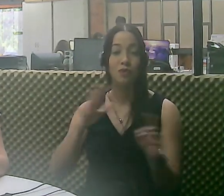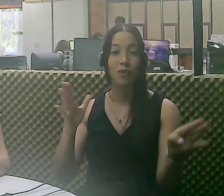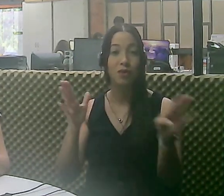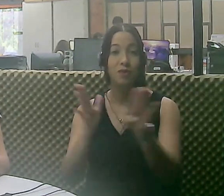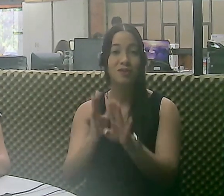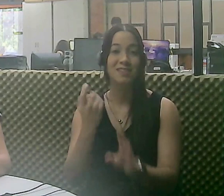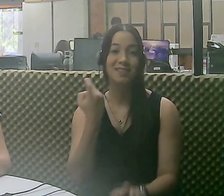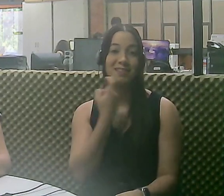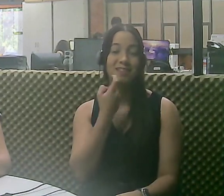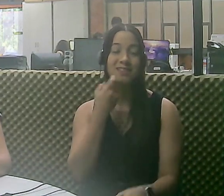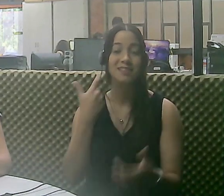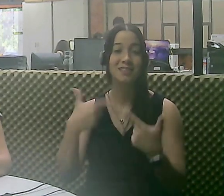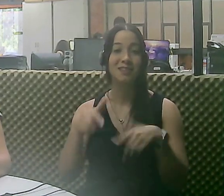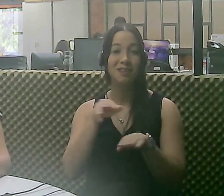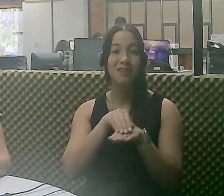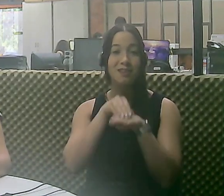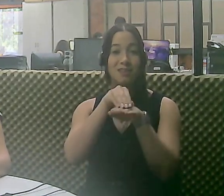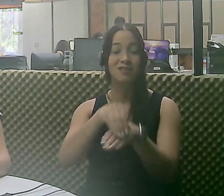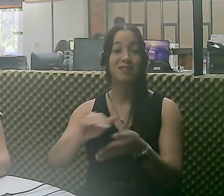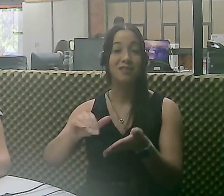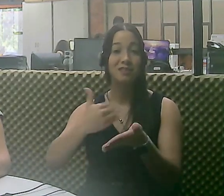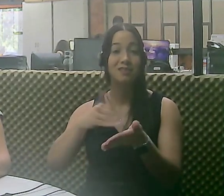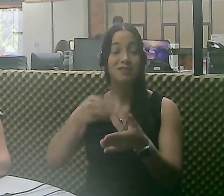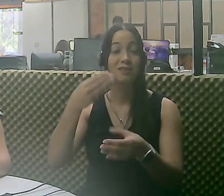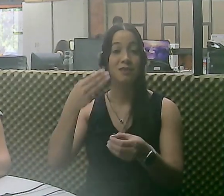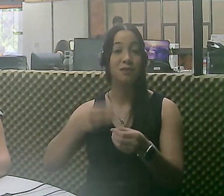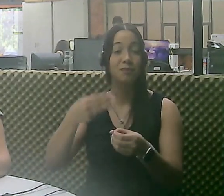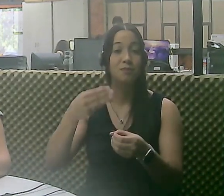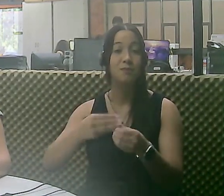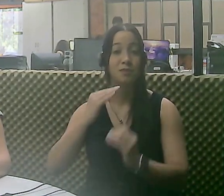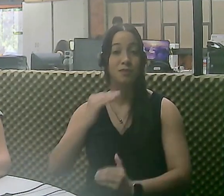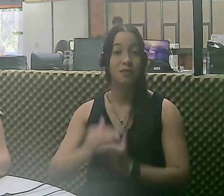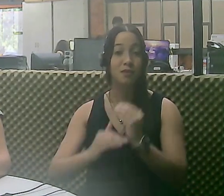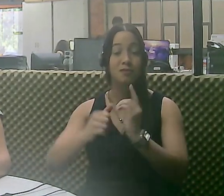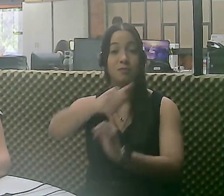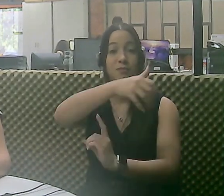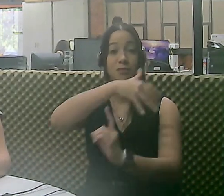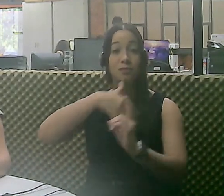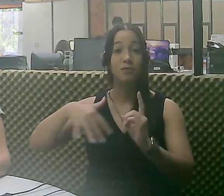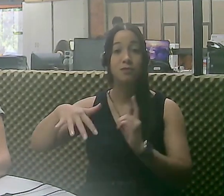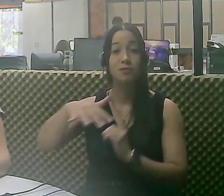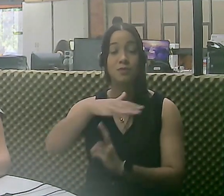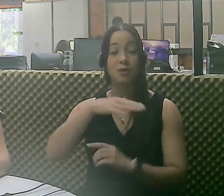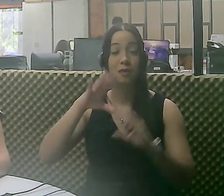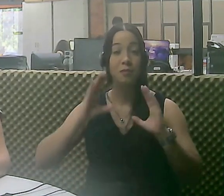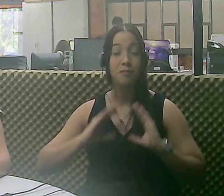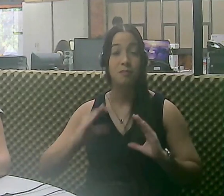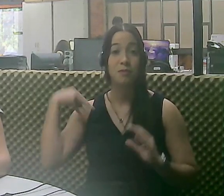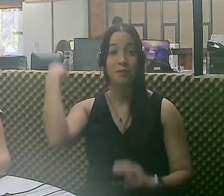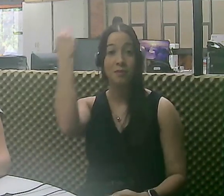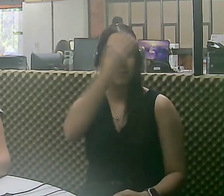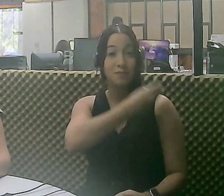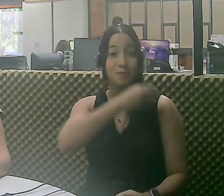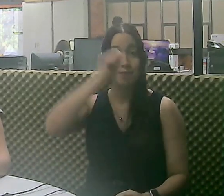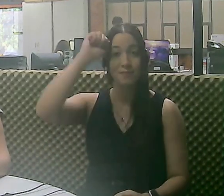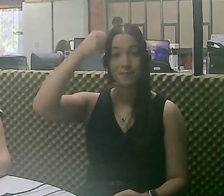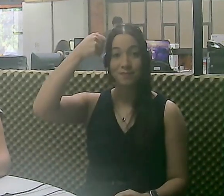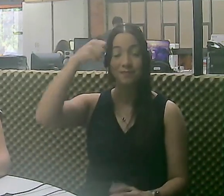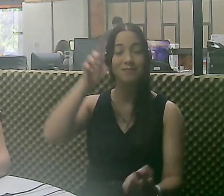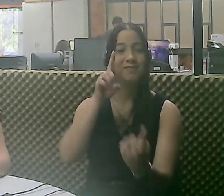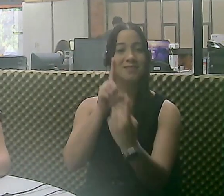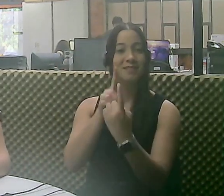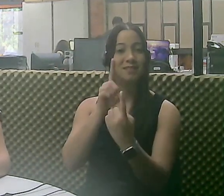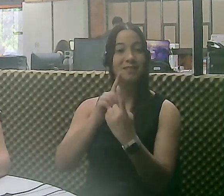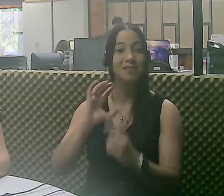esta sexta-feira, o serviço itinerante da Secretaria Municipal de Desenvolvimento Social está na Praça Maria Preta. O